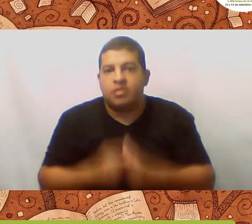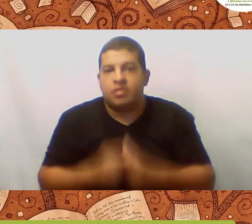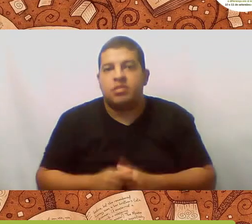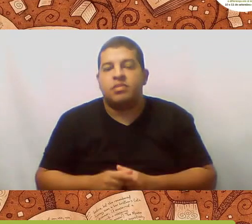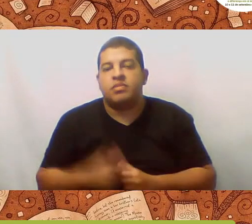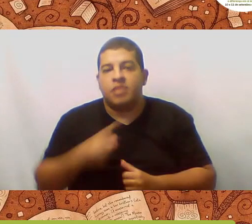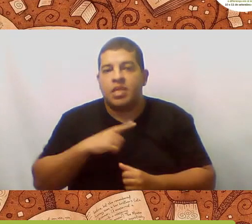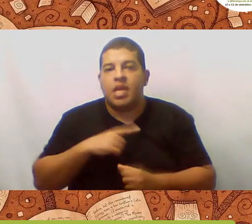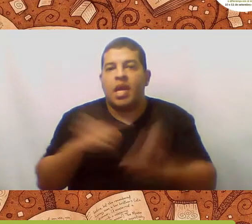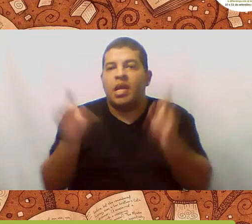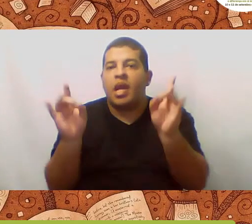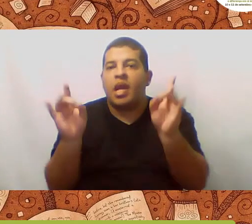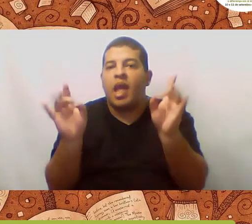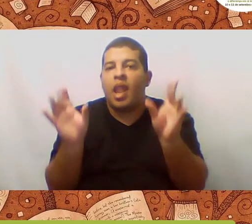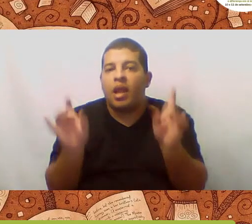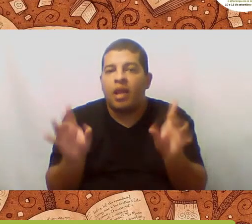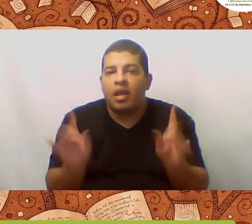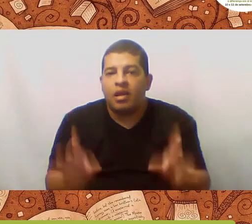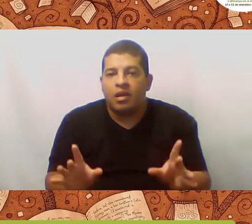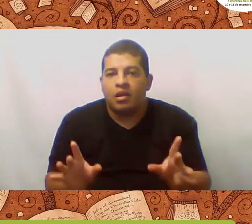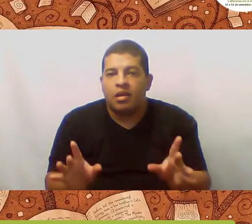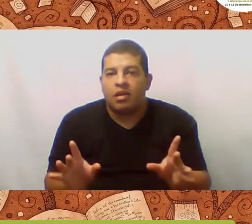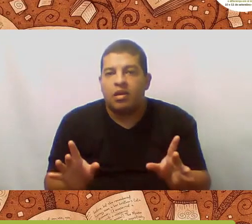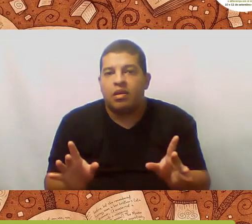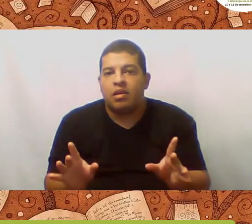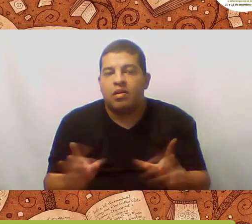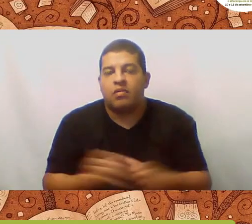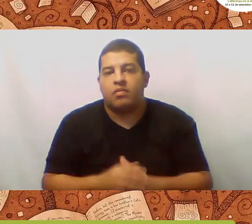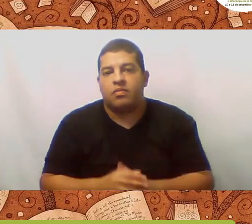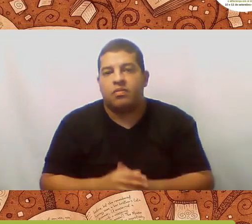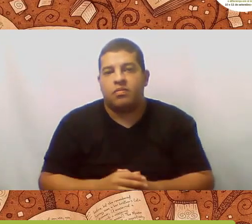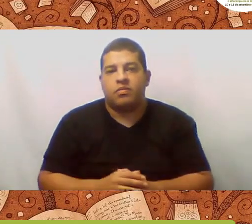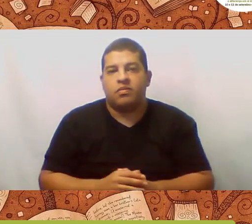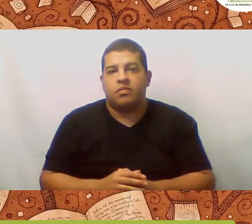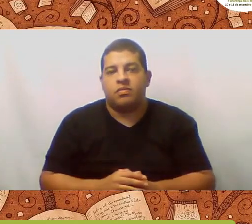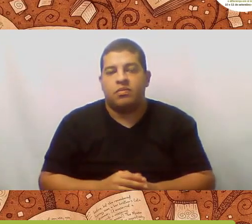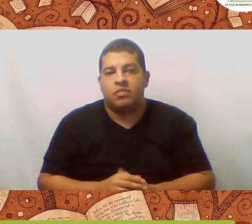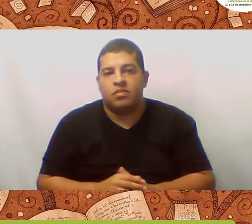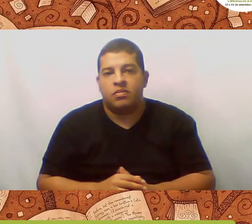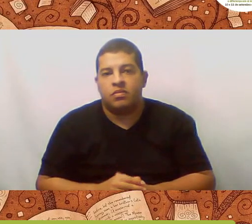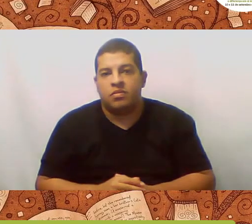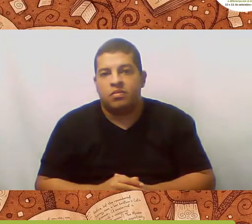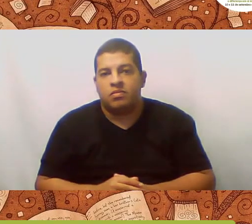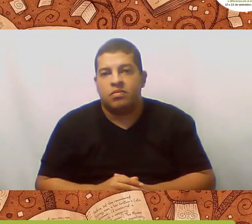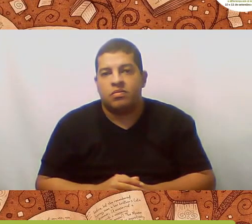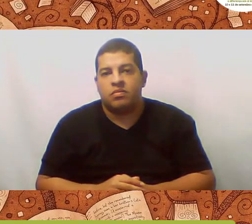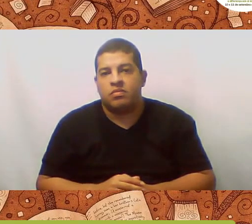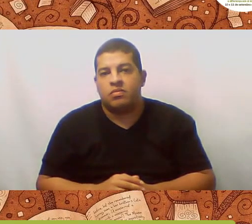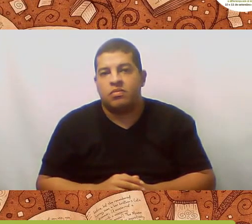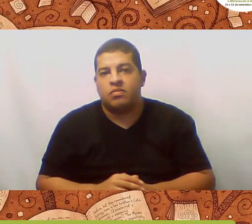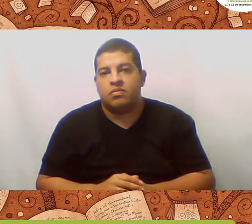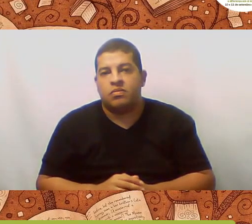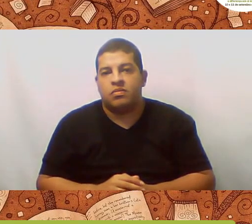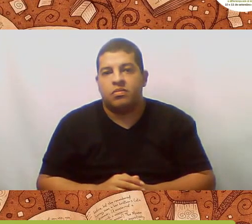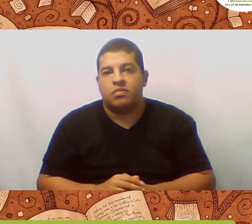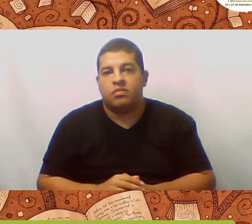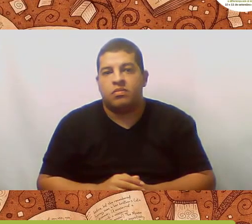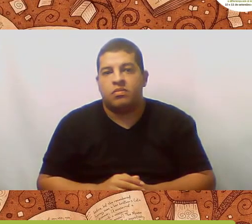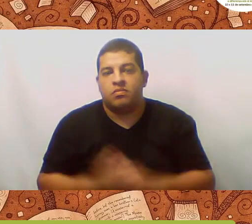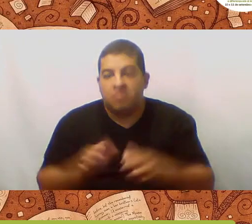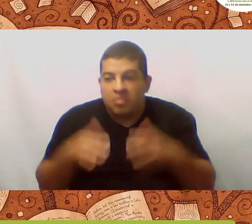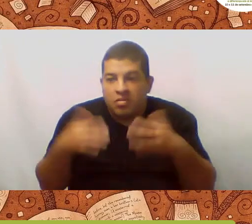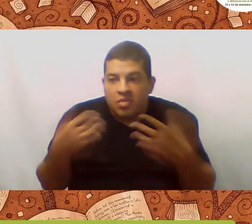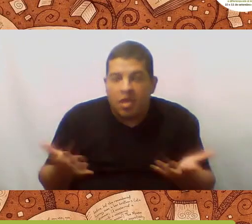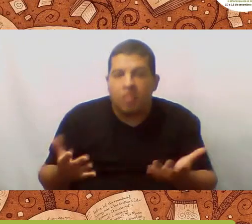caracterizada pelos humores, né? Então, se nós tínhamos humor seco,